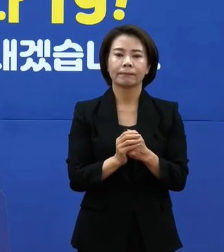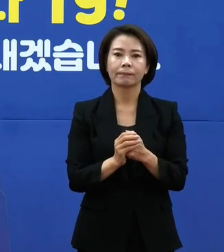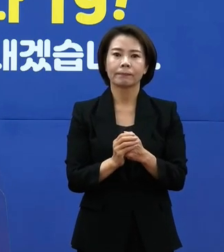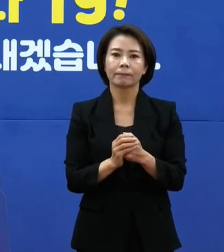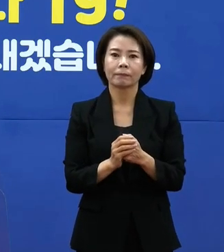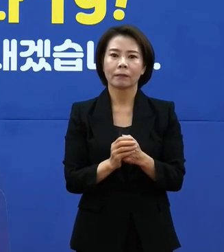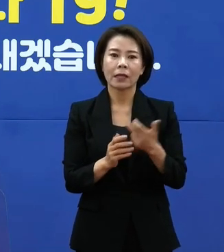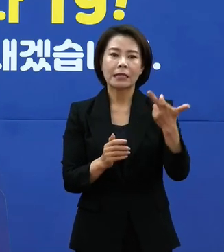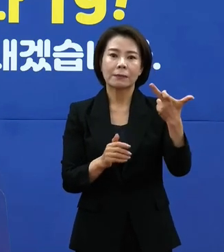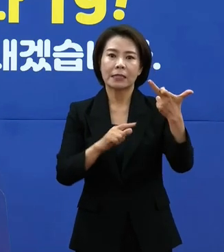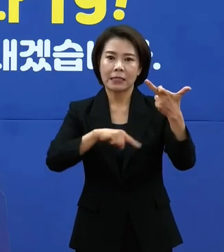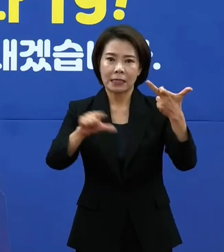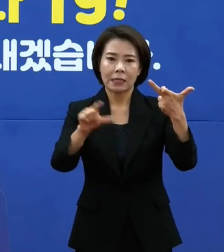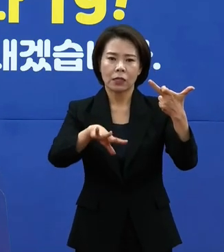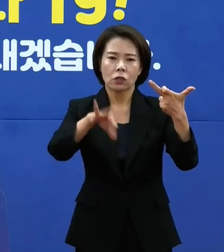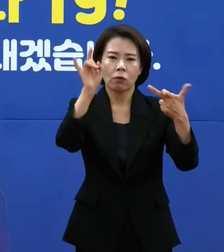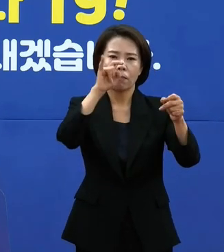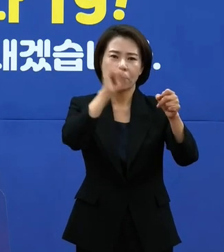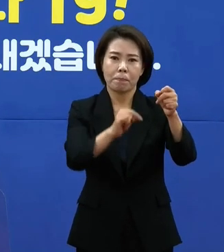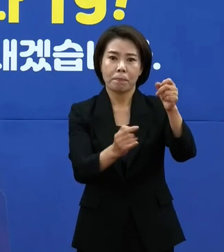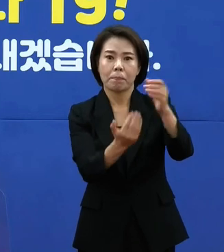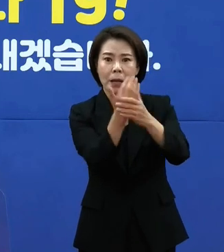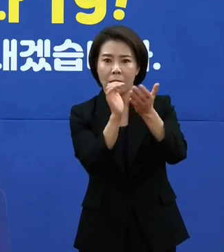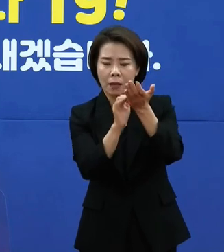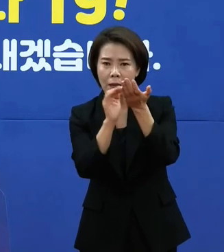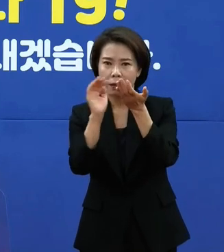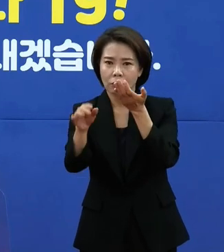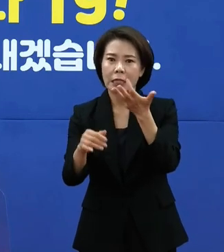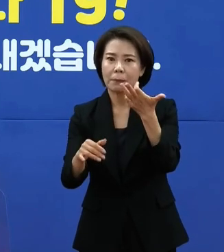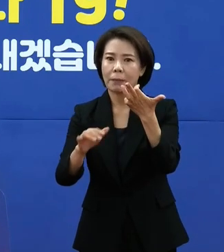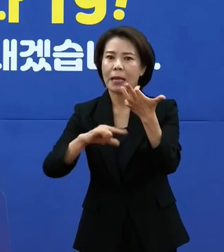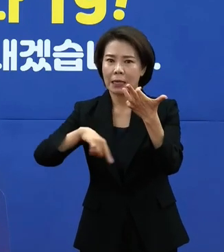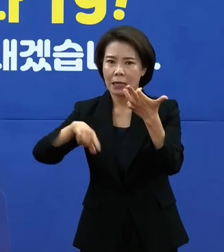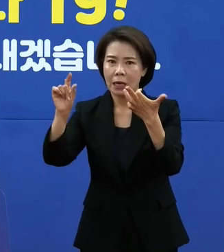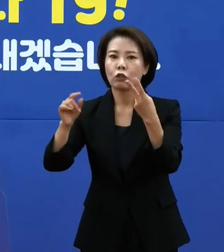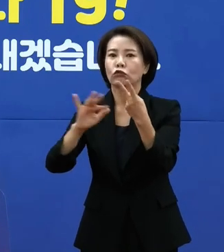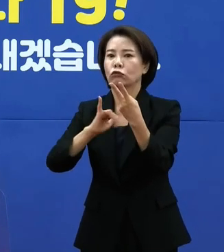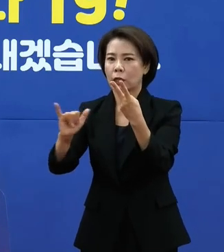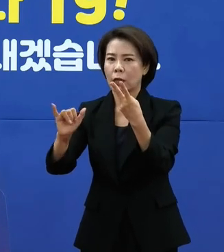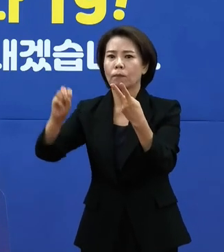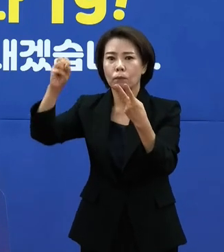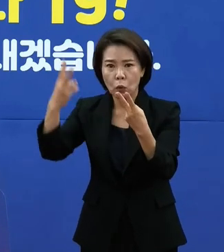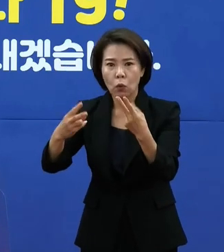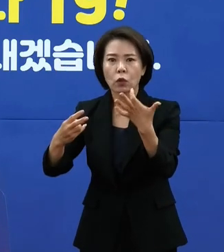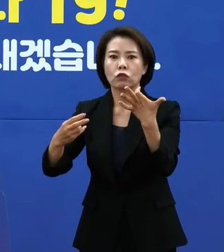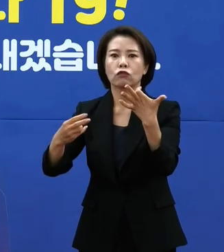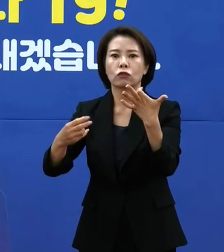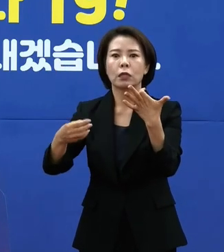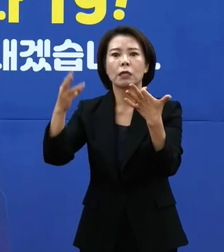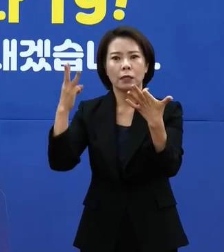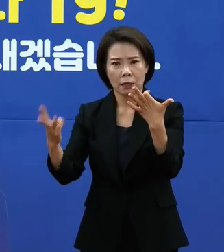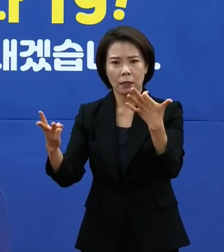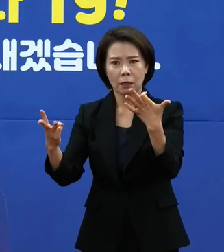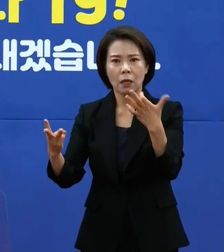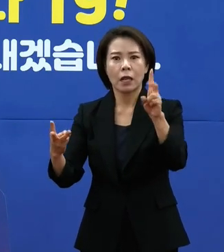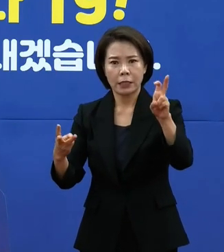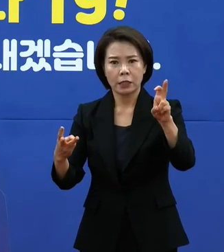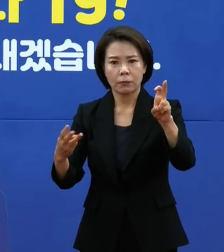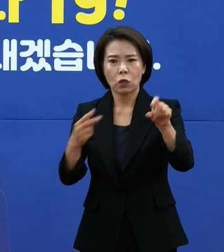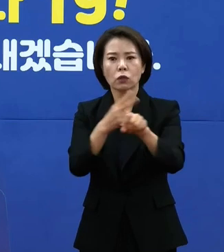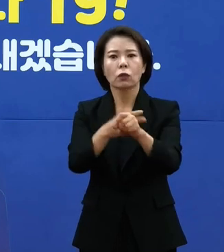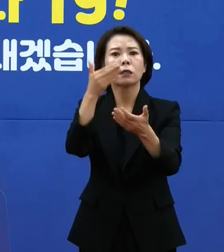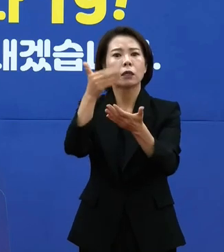한림공업고등학교는 지난 17일 첫 확진자가 발생한 이후에 18일 2명에 이어서 19일 학생 3명, 20일